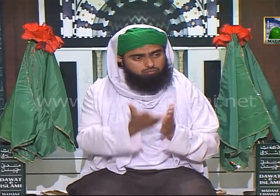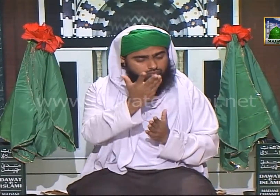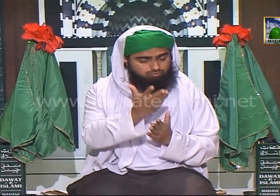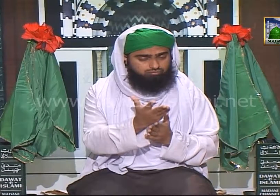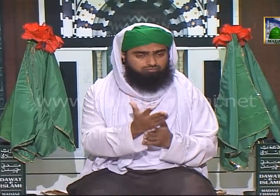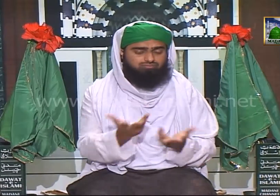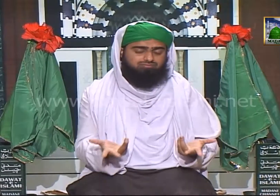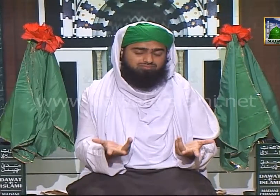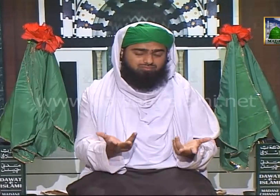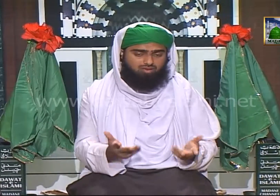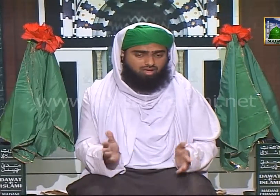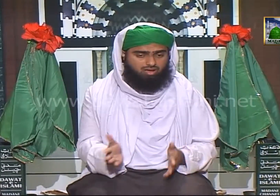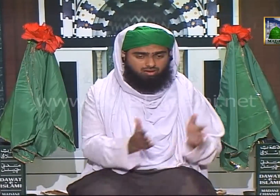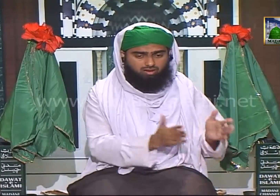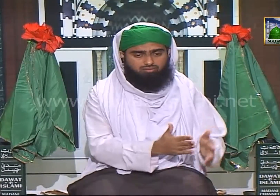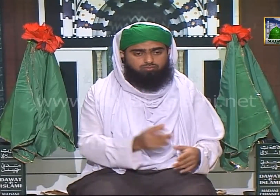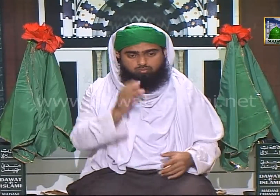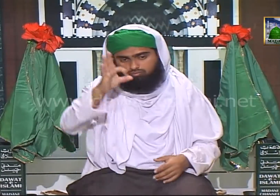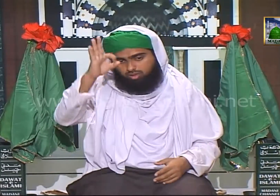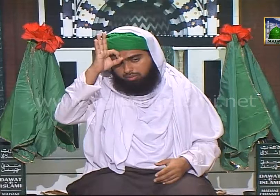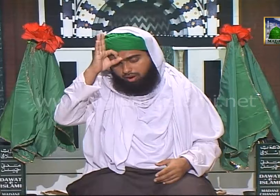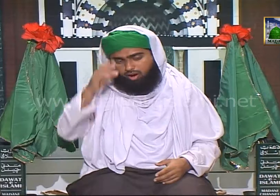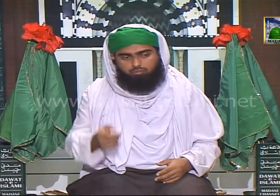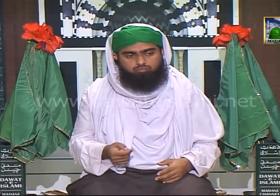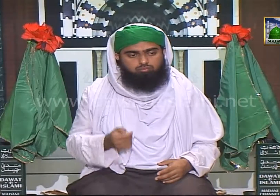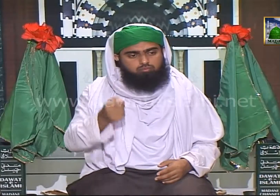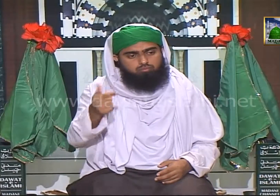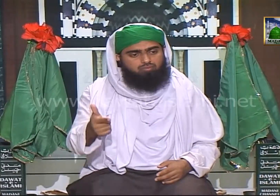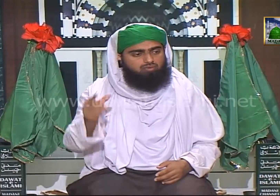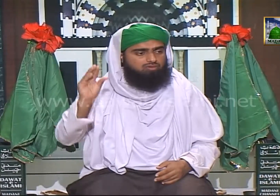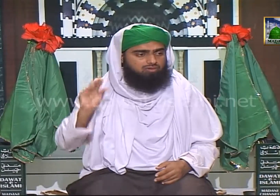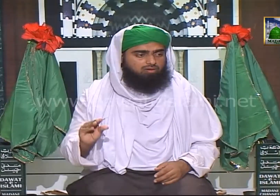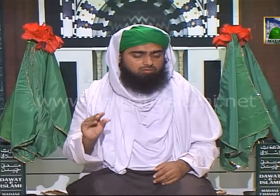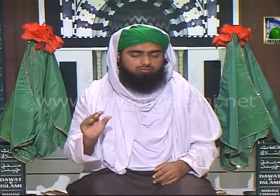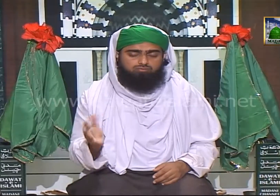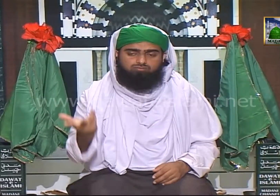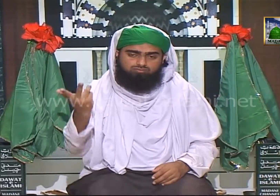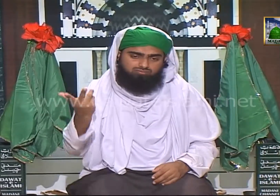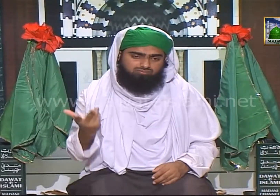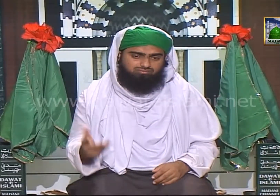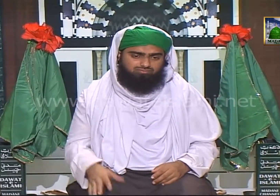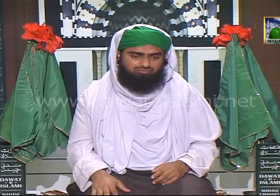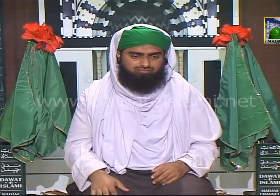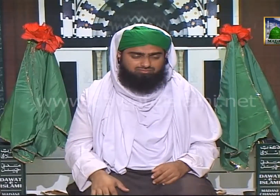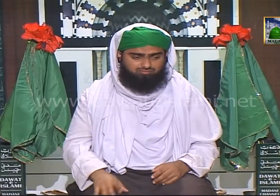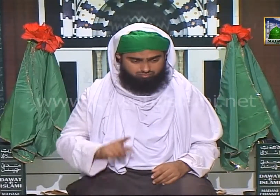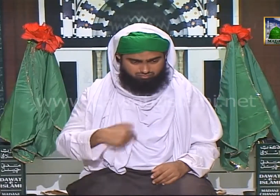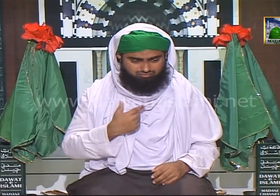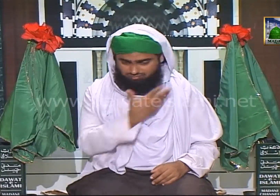ہیں تو ہم مطلب آنکھیں نکال کر دیتے ہیں کہ یہ 500 روپے دیا, بیٹھے کھا, تو تم اذان دیا کرو نا, تم نماز پڑھا دیا کرو